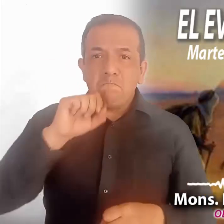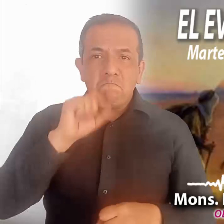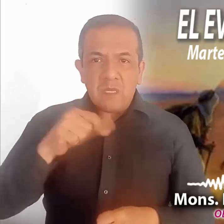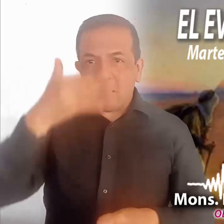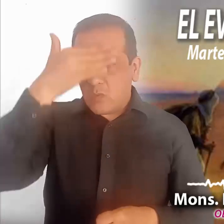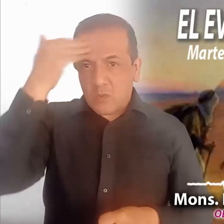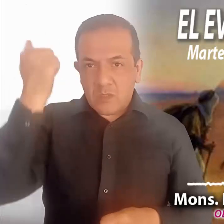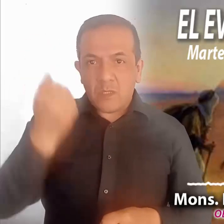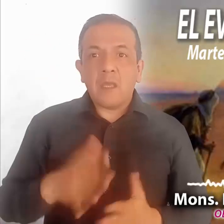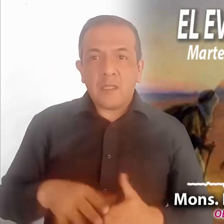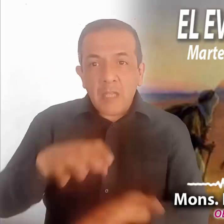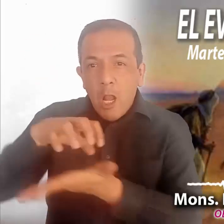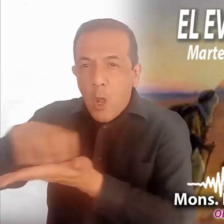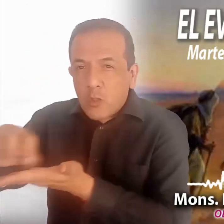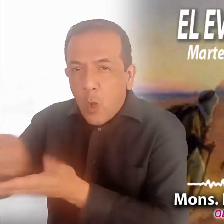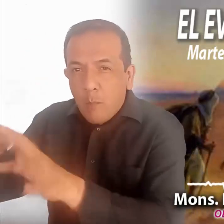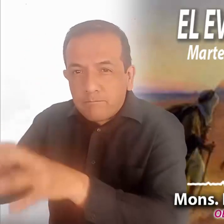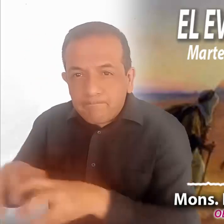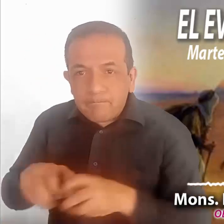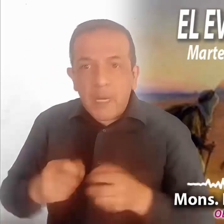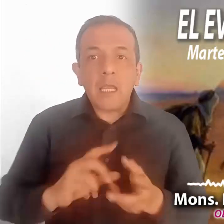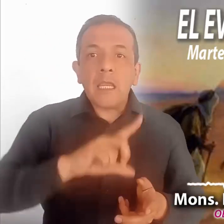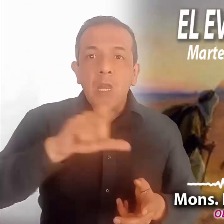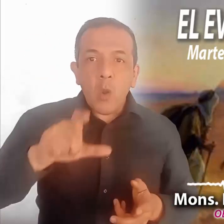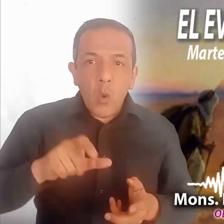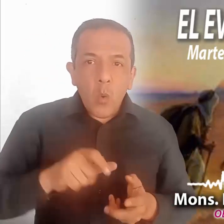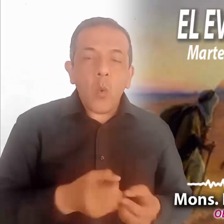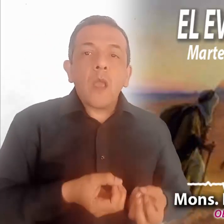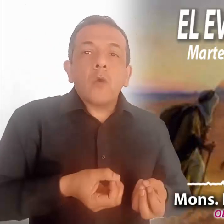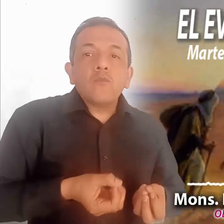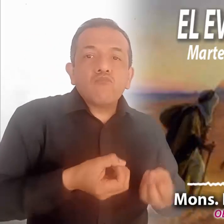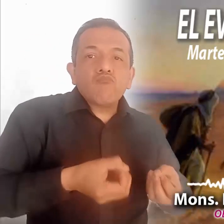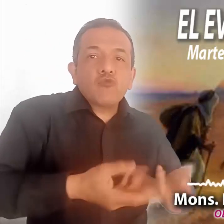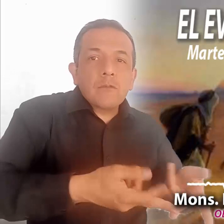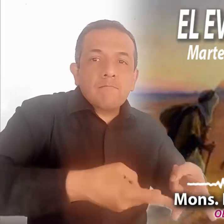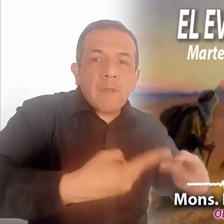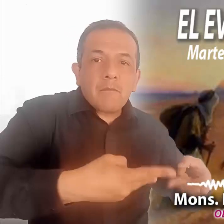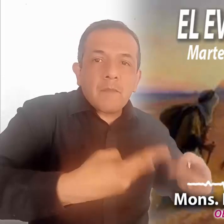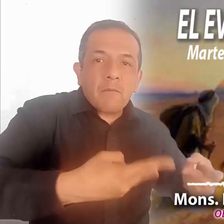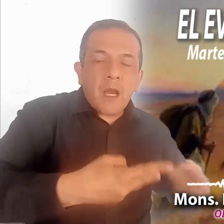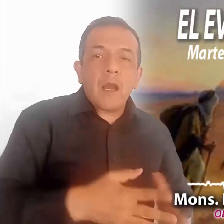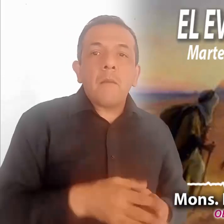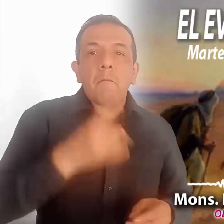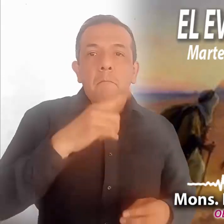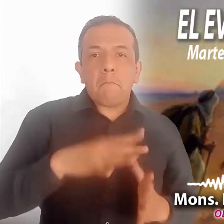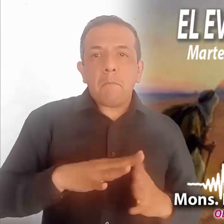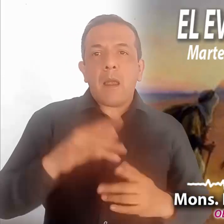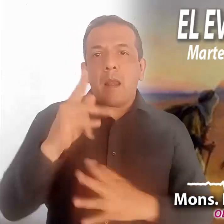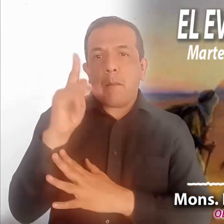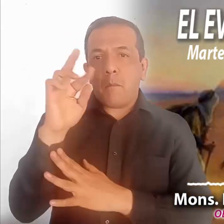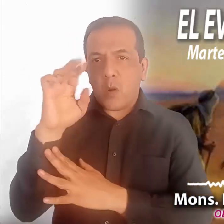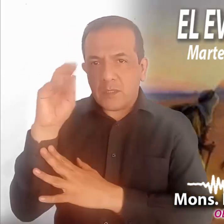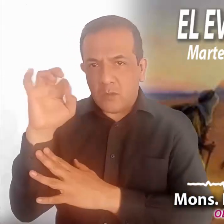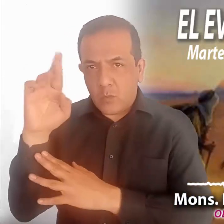comprados y vendidos al mejor postor en la denigrante trata de menores.